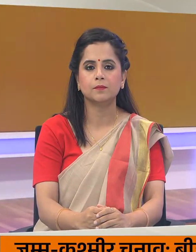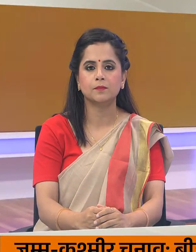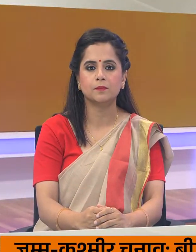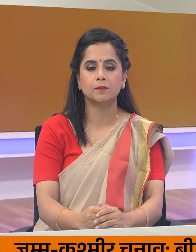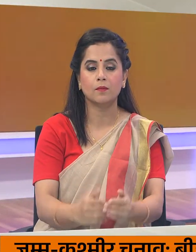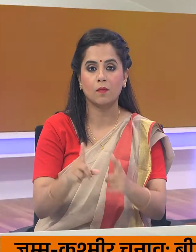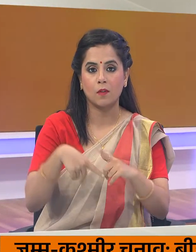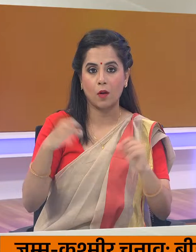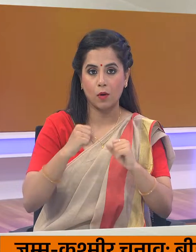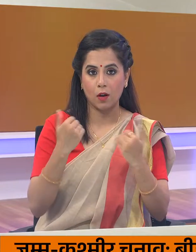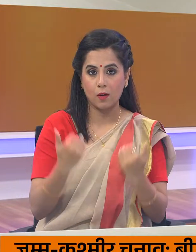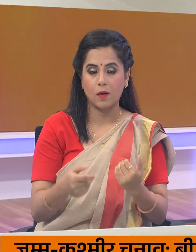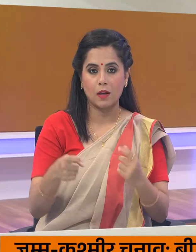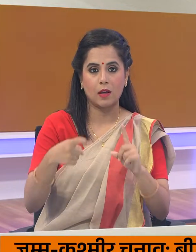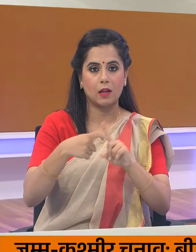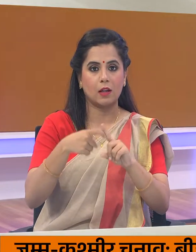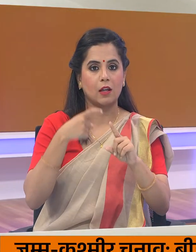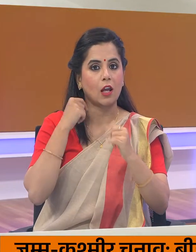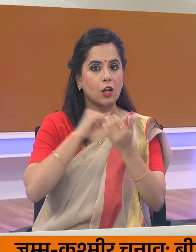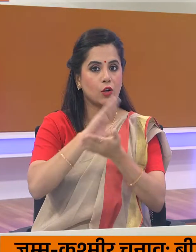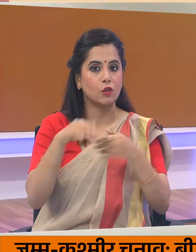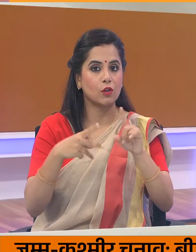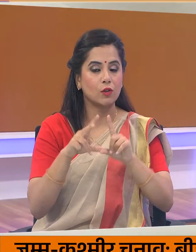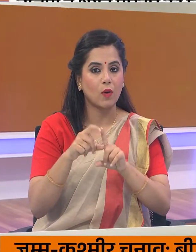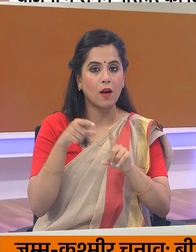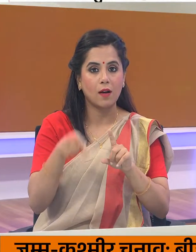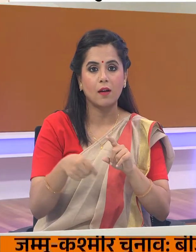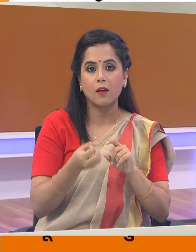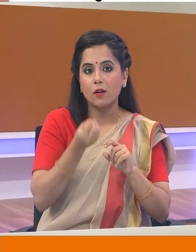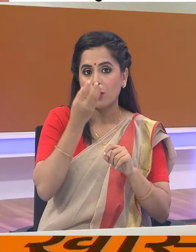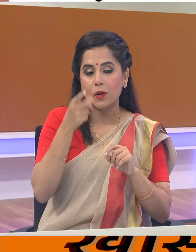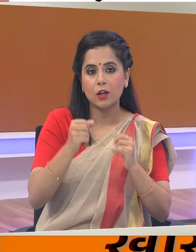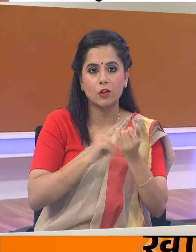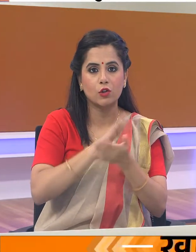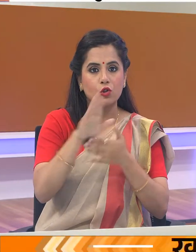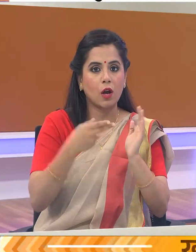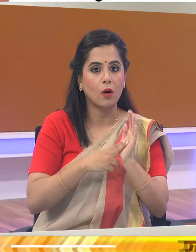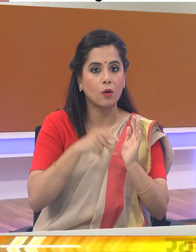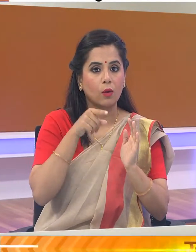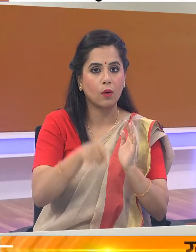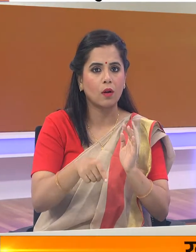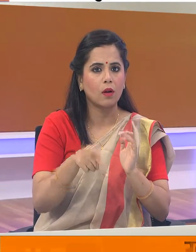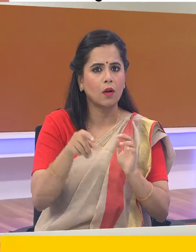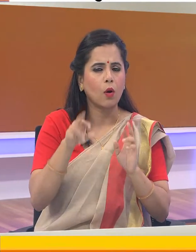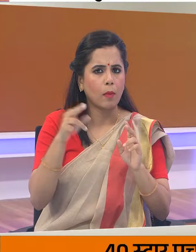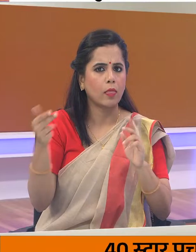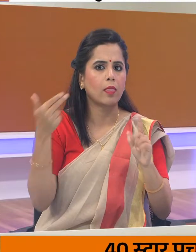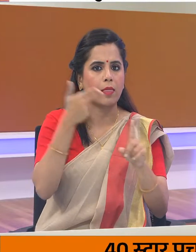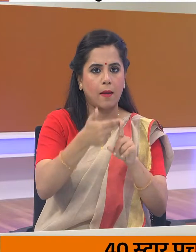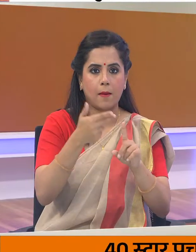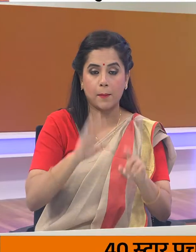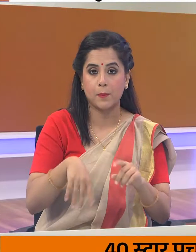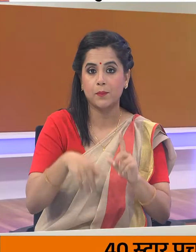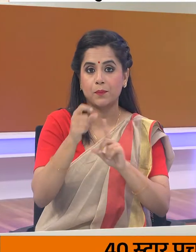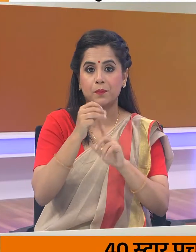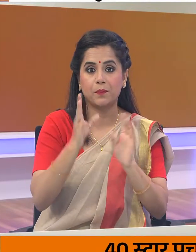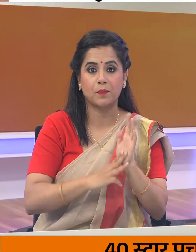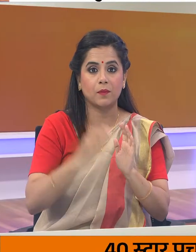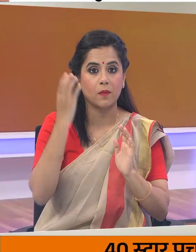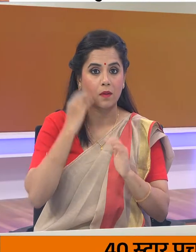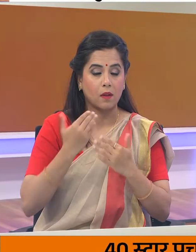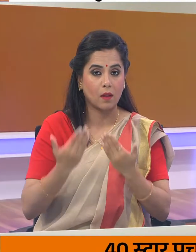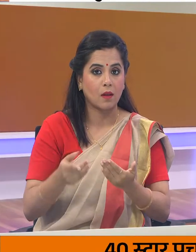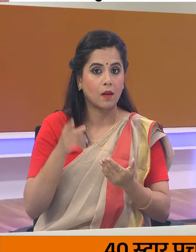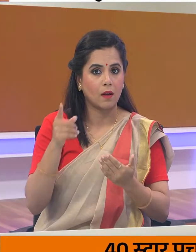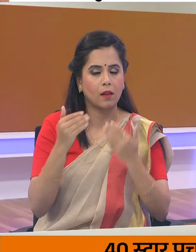तो जम्मू कश्मीर के किश्तवाड़ से भाजपा ने शगुन परिहार को उम्मीदवार बनाया है। प्रधानमंत्री नरेंद्र मोदी